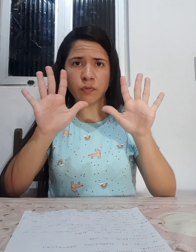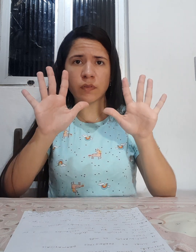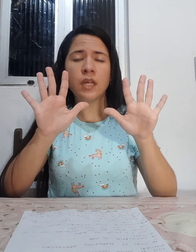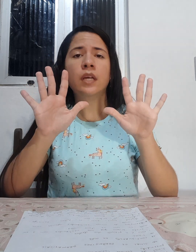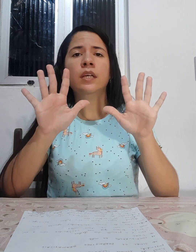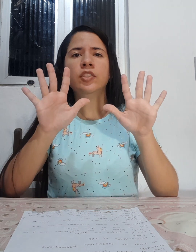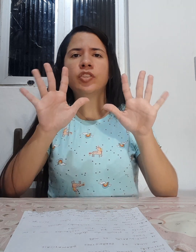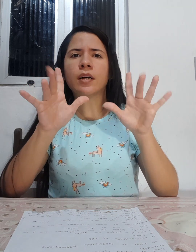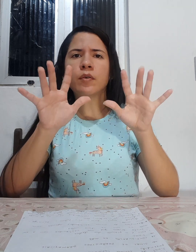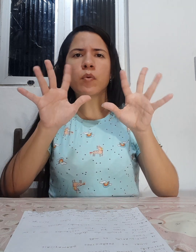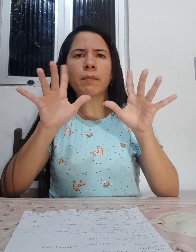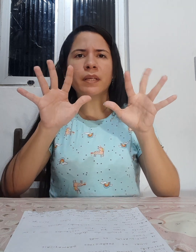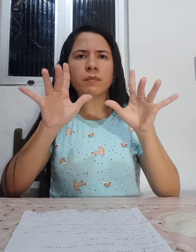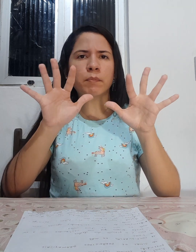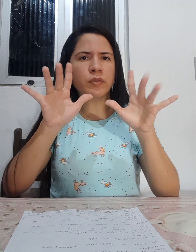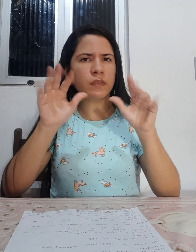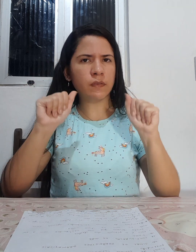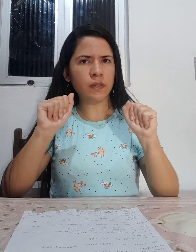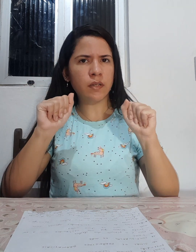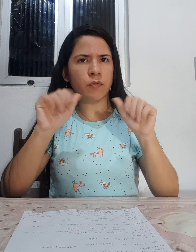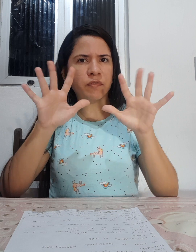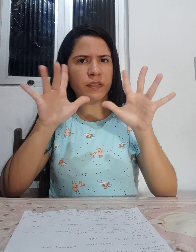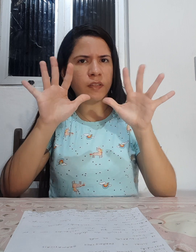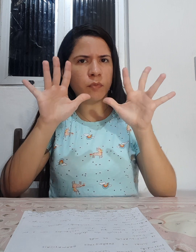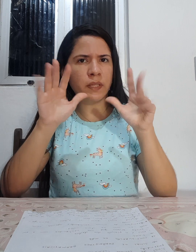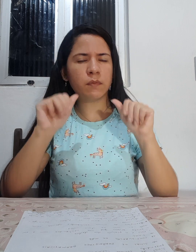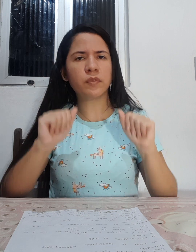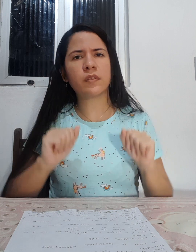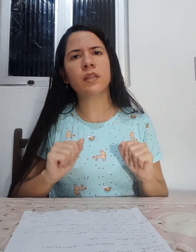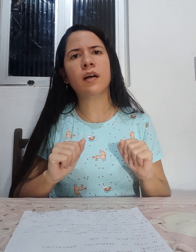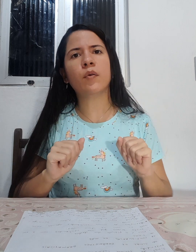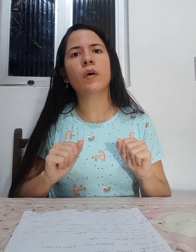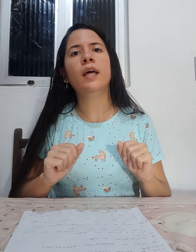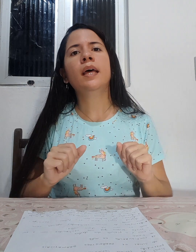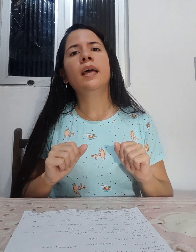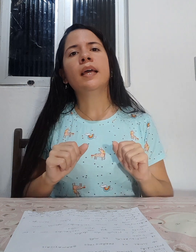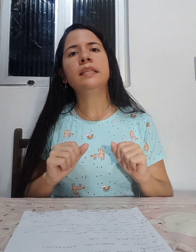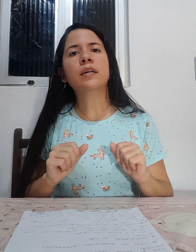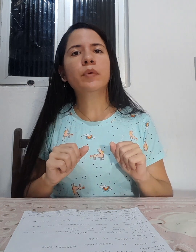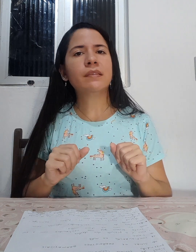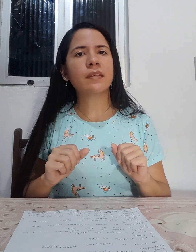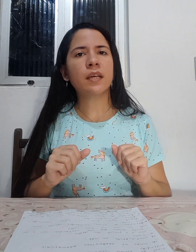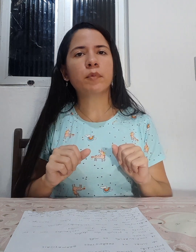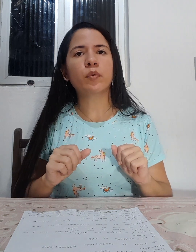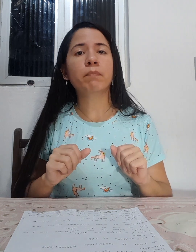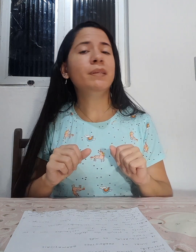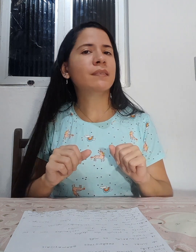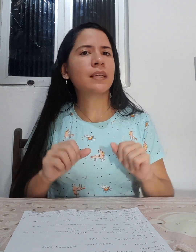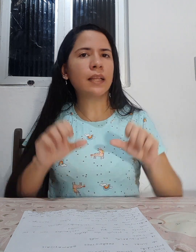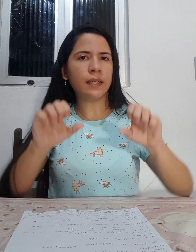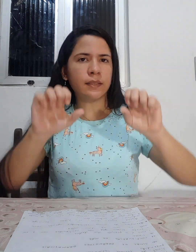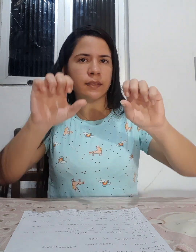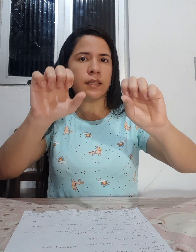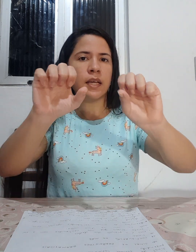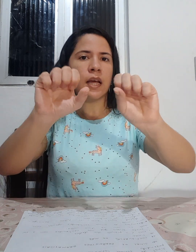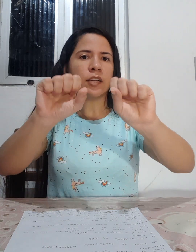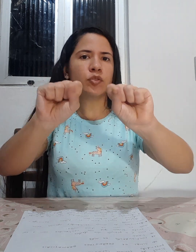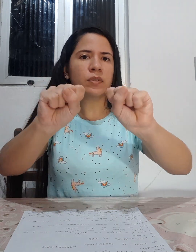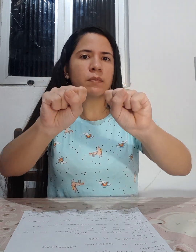mãos estarão com a mesma posição, fazendo o mesmo sinal. Então, exemplo, bicicleta. As duas